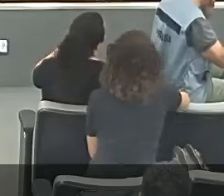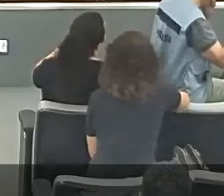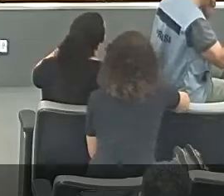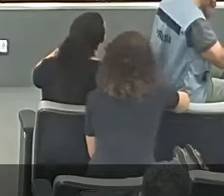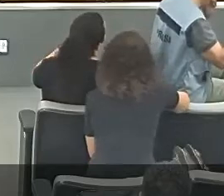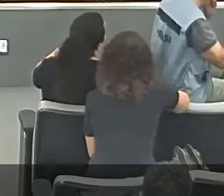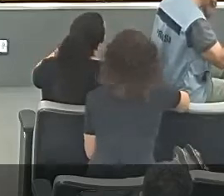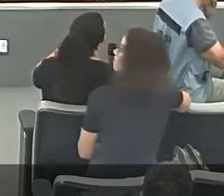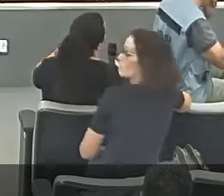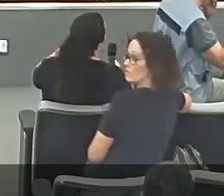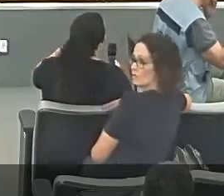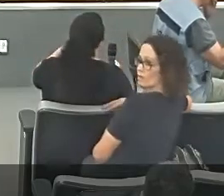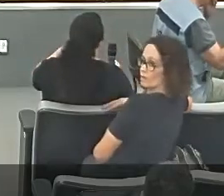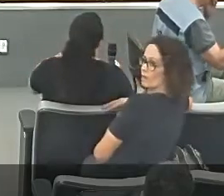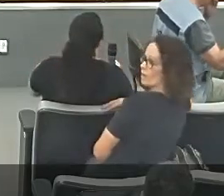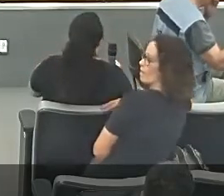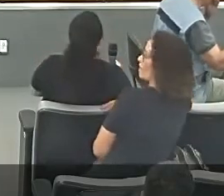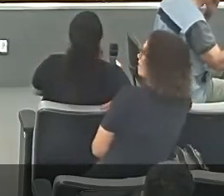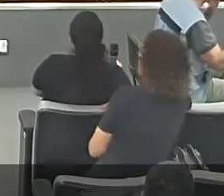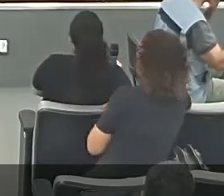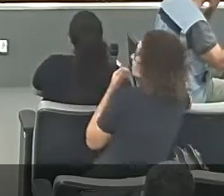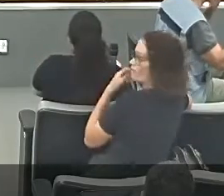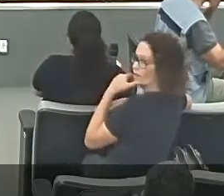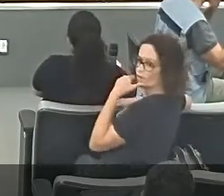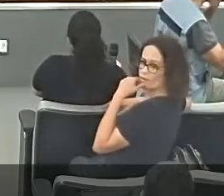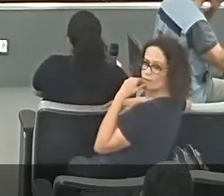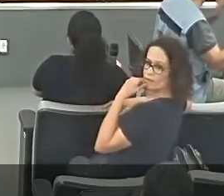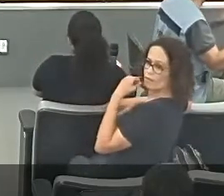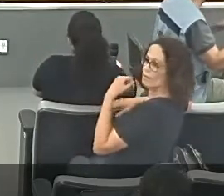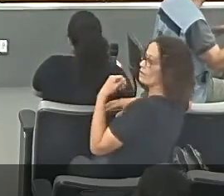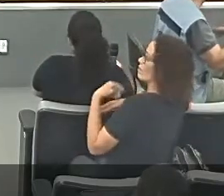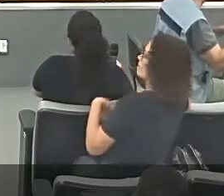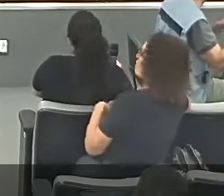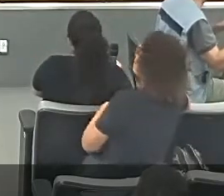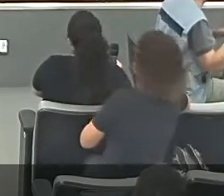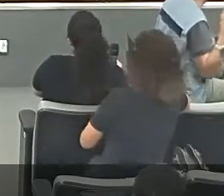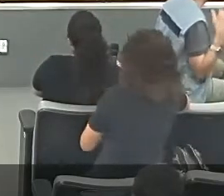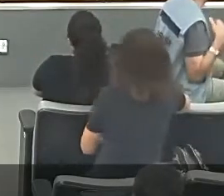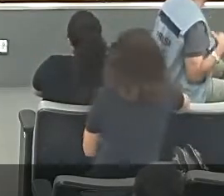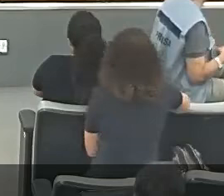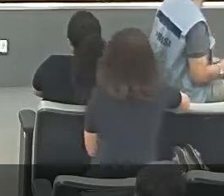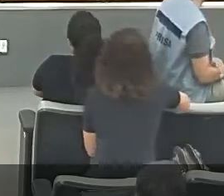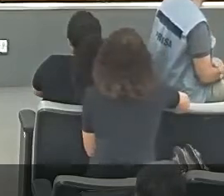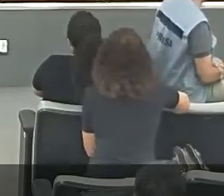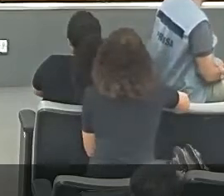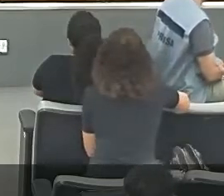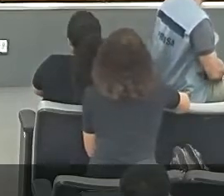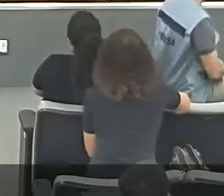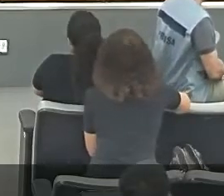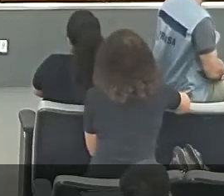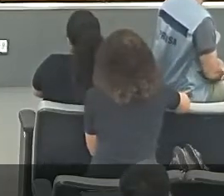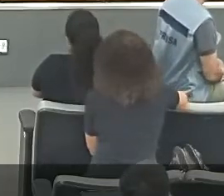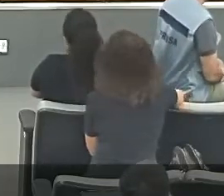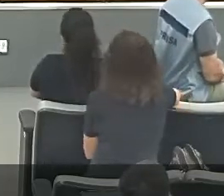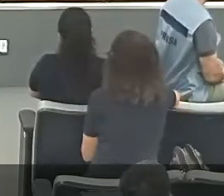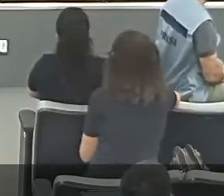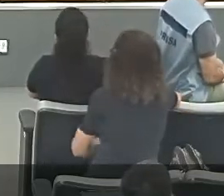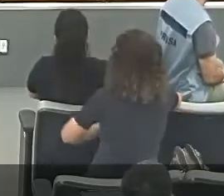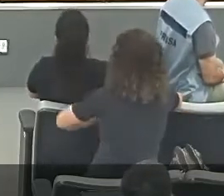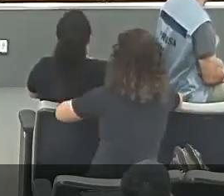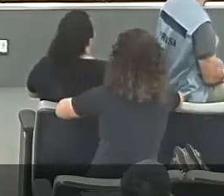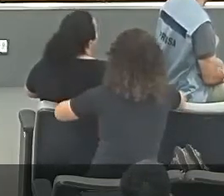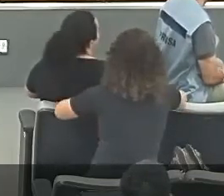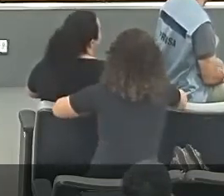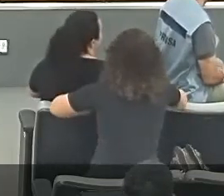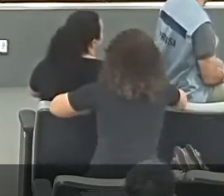gostaria de ressaltar que nós estamos ao vivo na tv assembléia gostaria de convidar os ouvintes de todas as minas